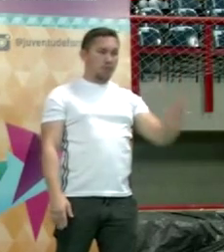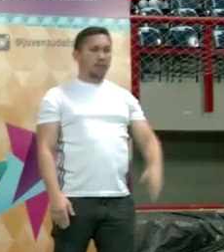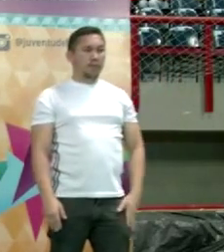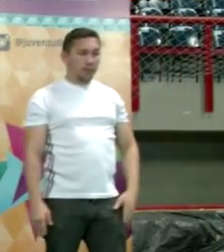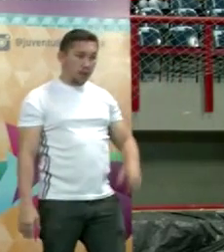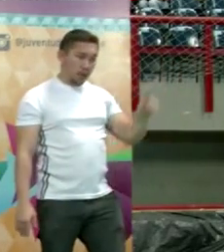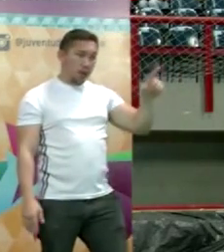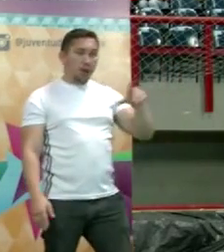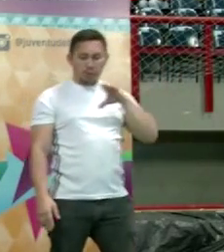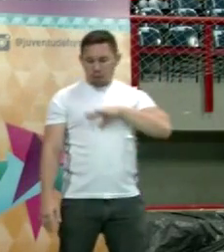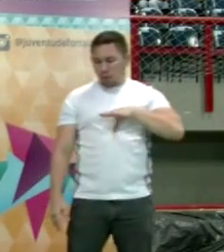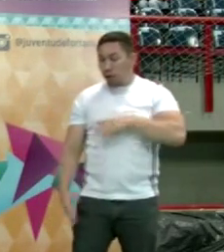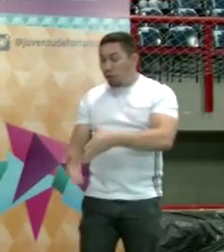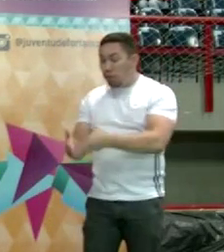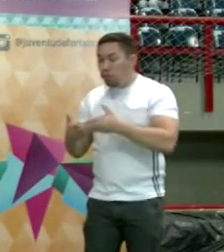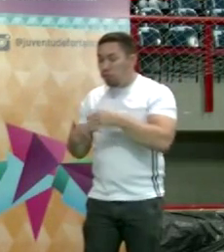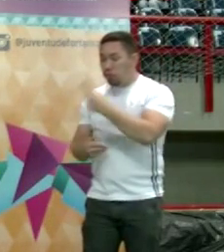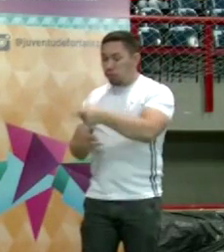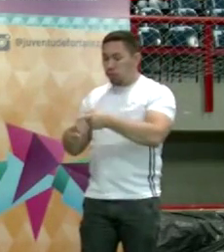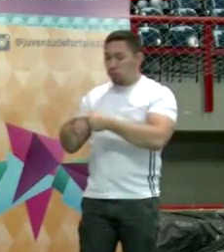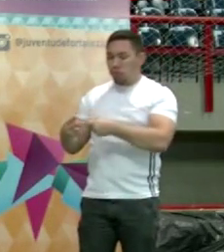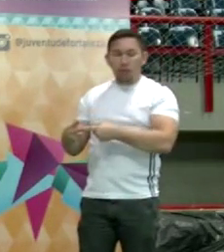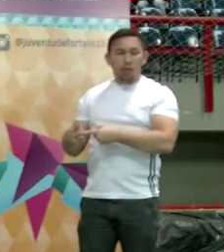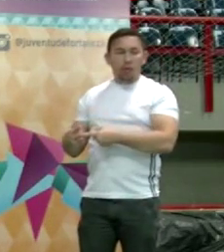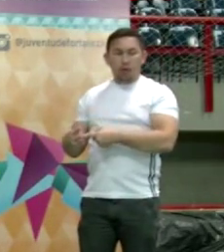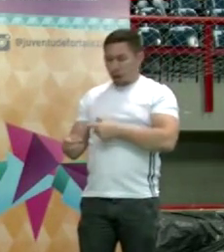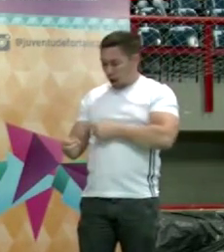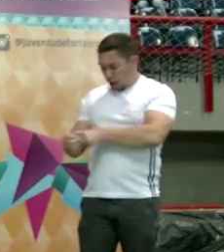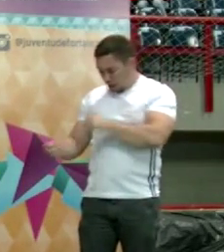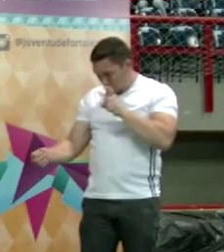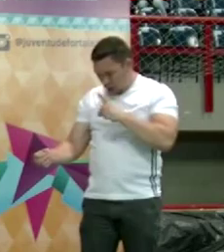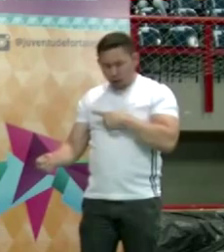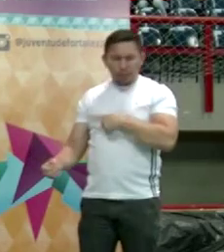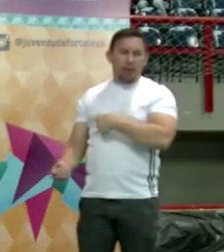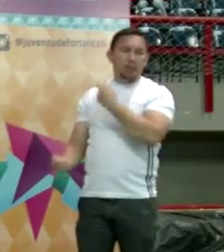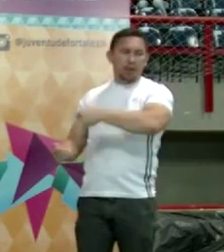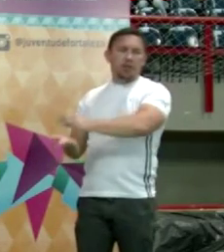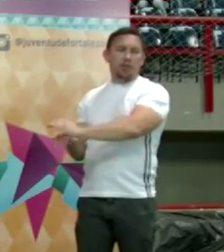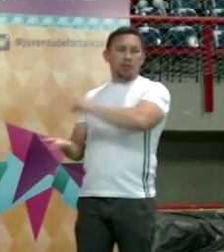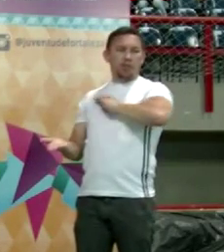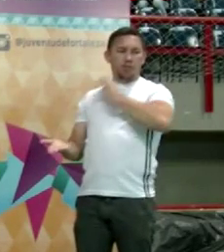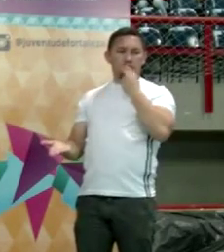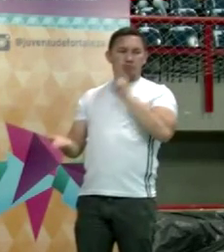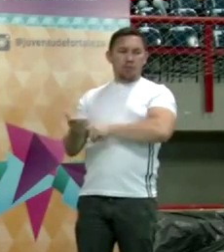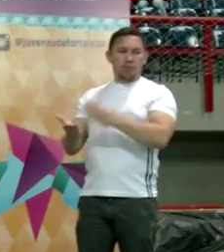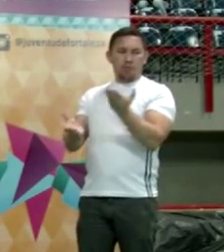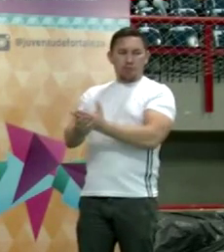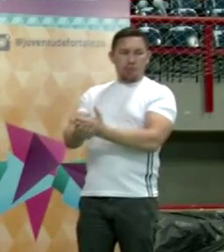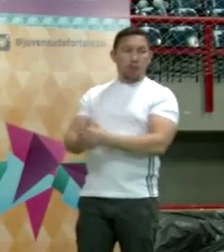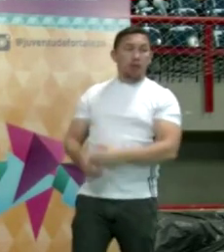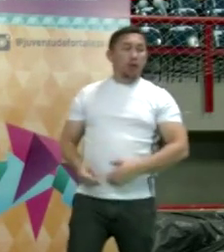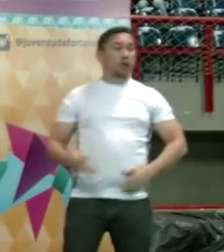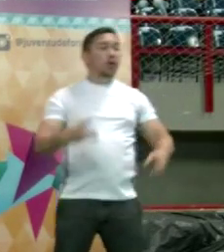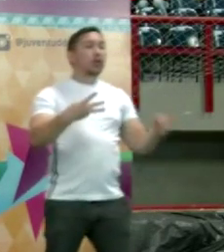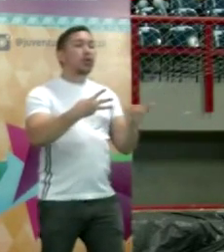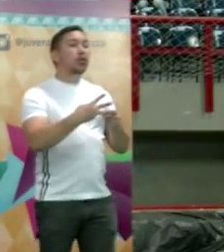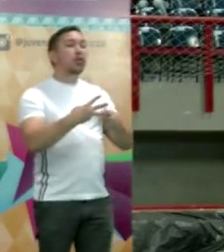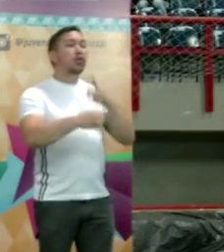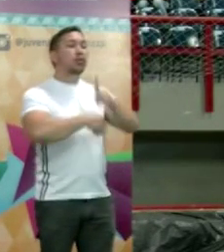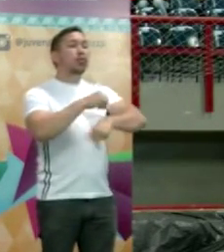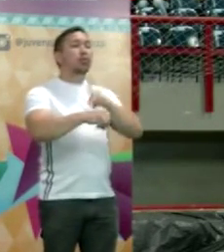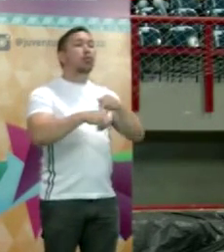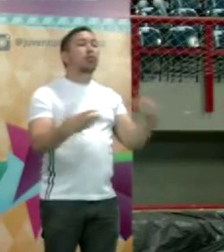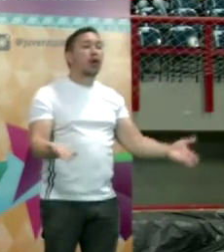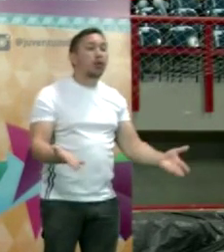fez exigências, percebeu? Ele quer algo em troca, não é isso? Terceiro país que vai dizer